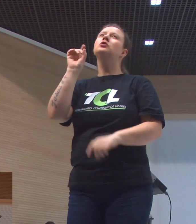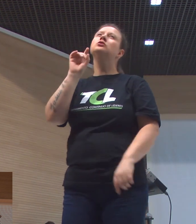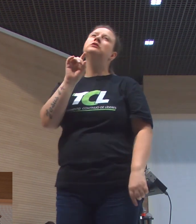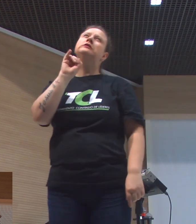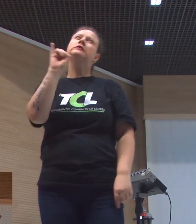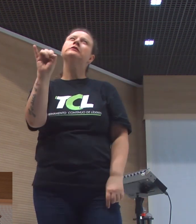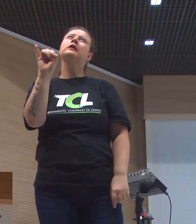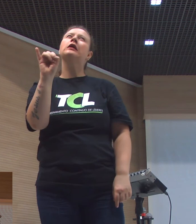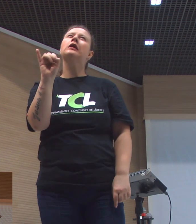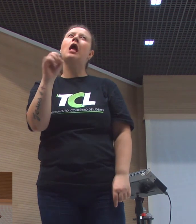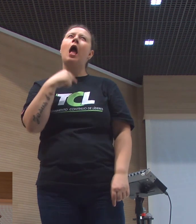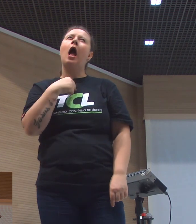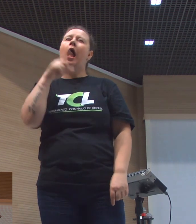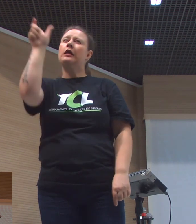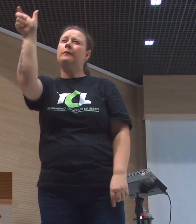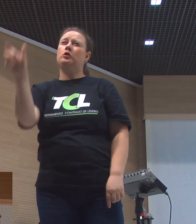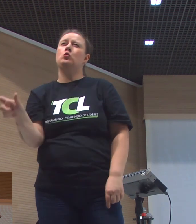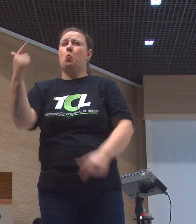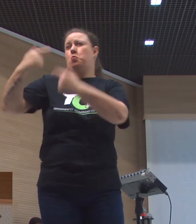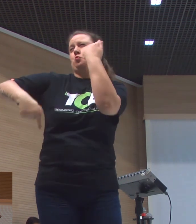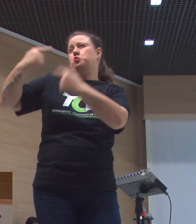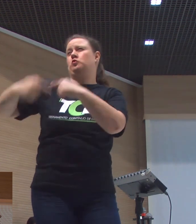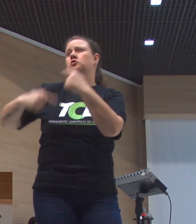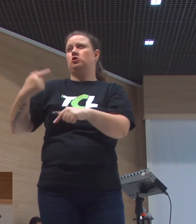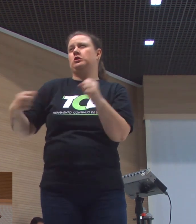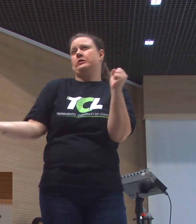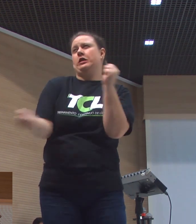nome de um governante, de um político.